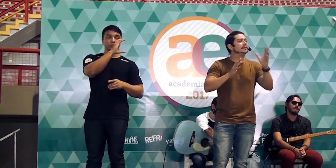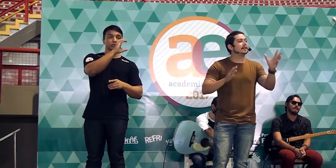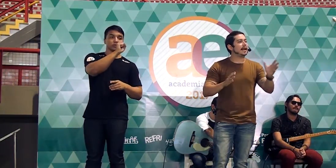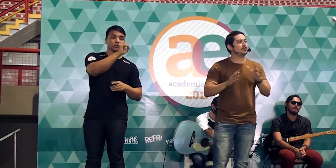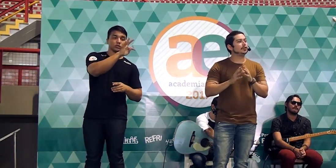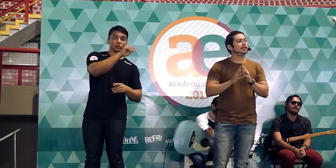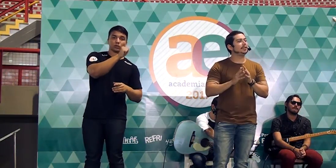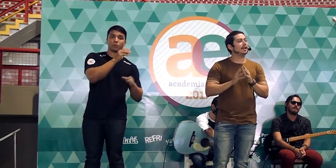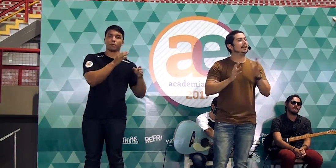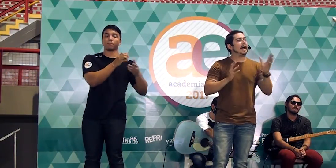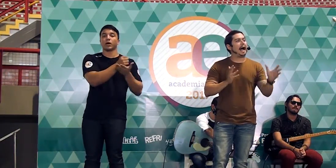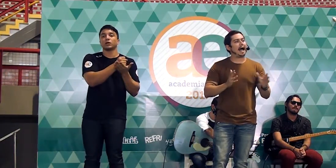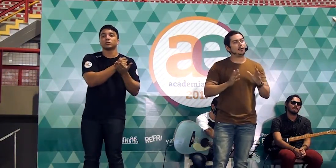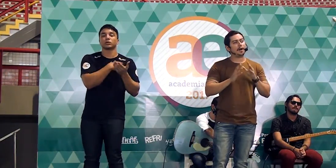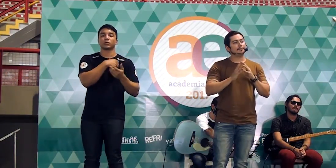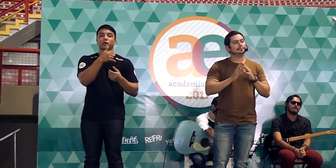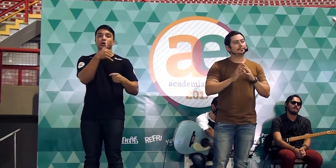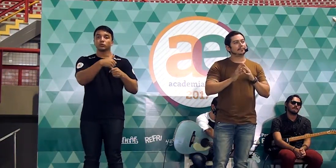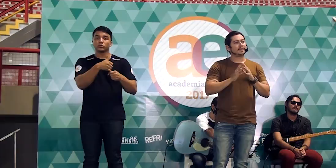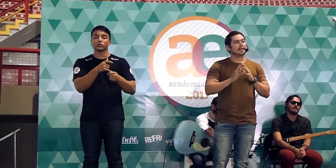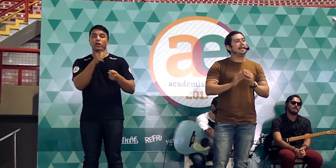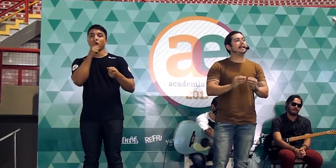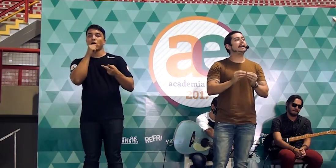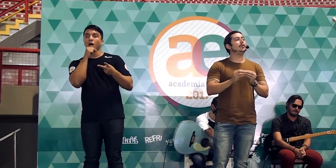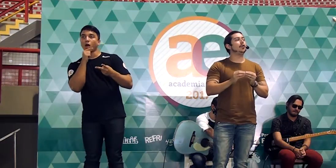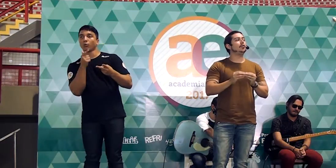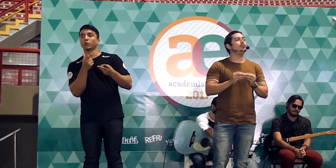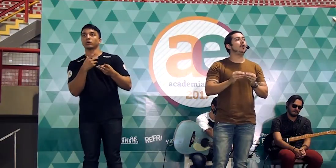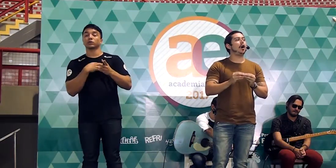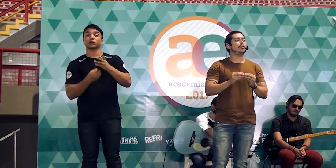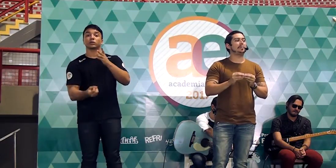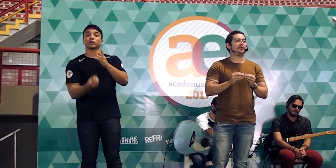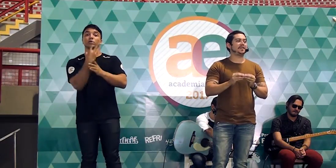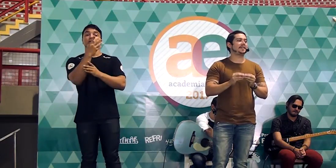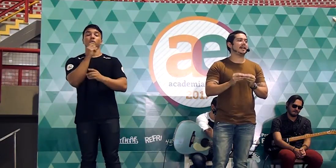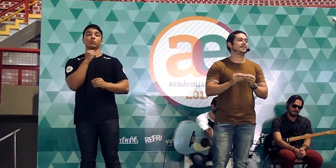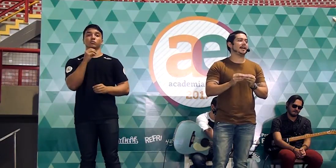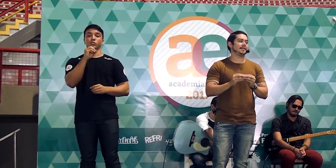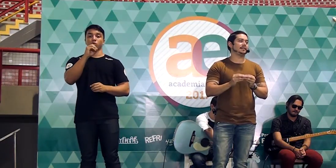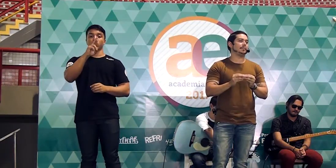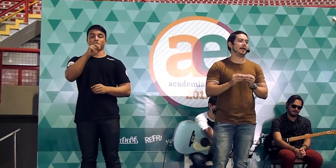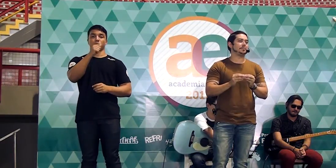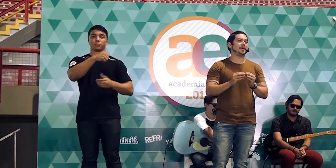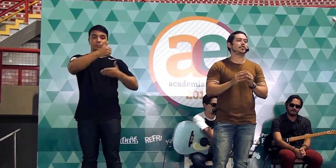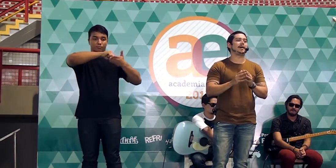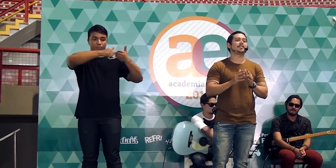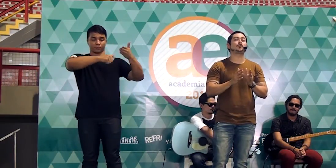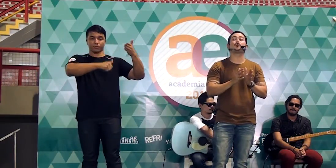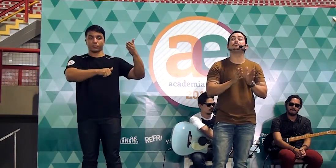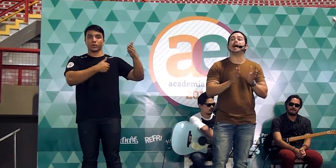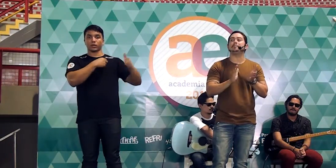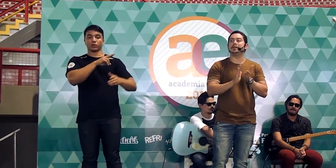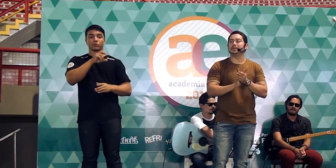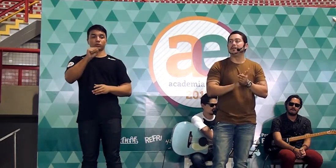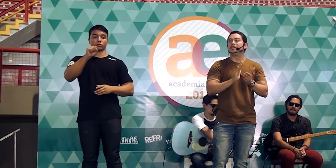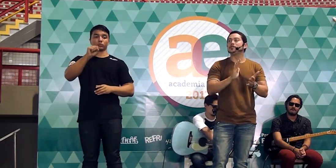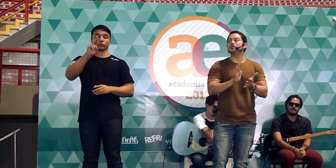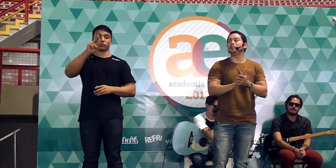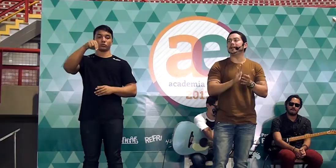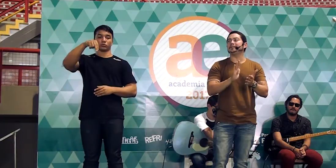básica, gasolina, água, e criou um órgão para fiscalizar essa tabela de preço chamada